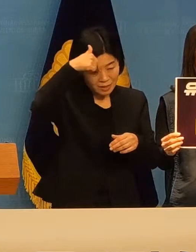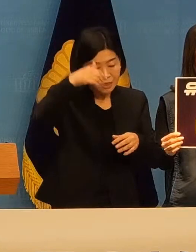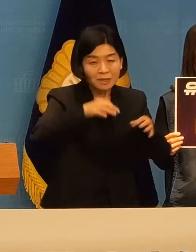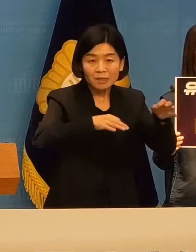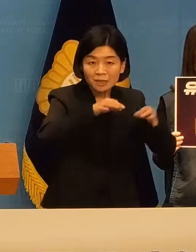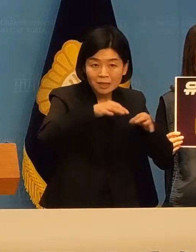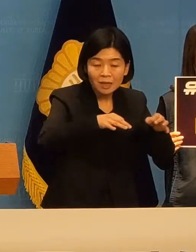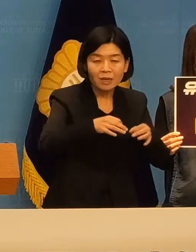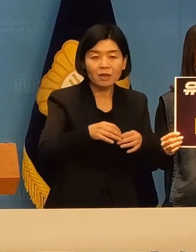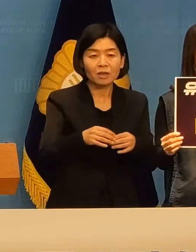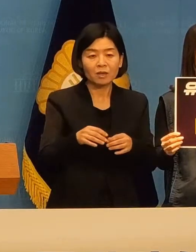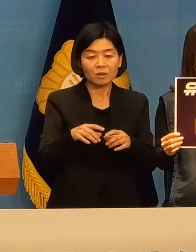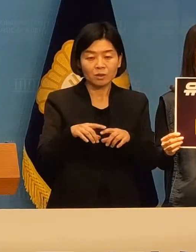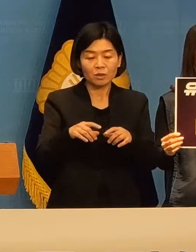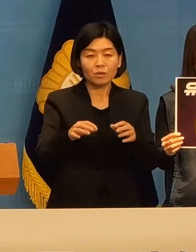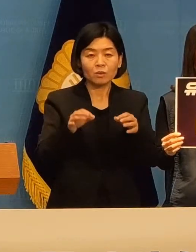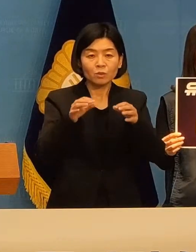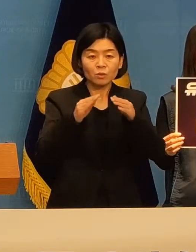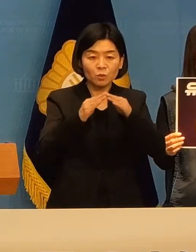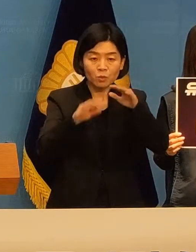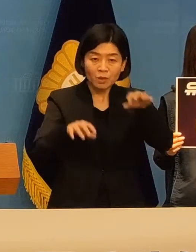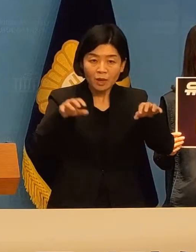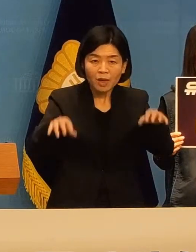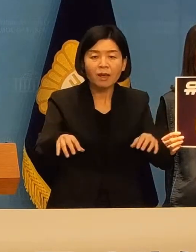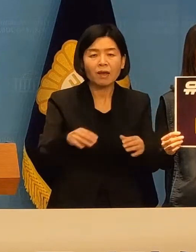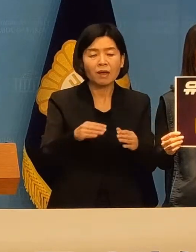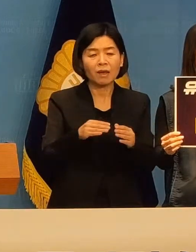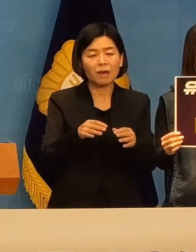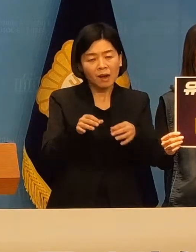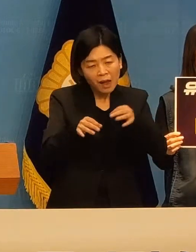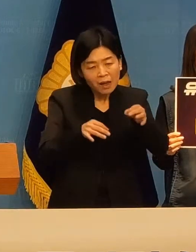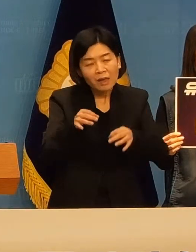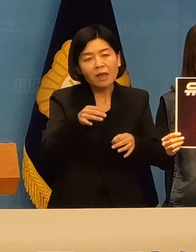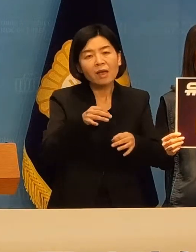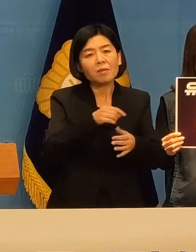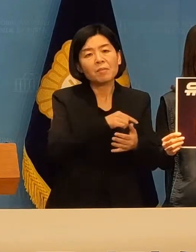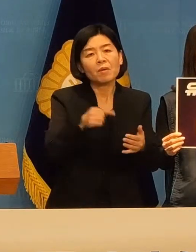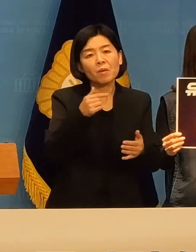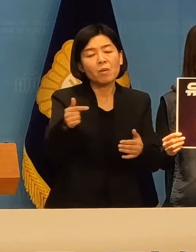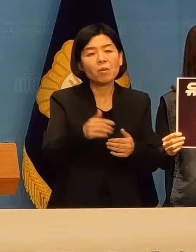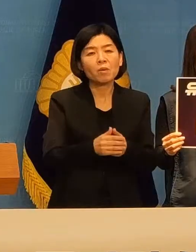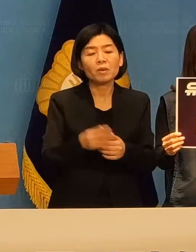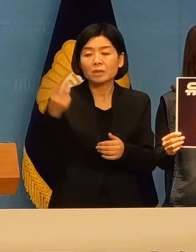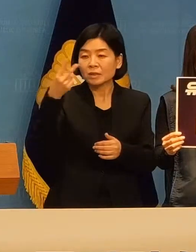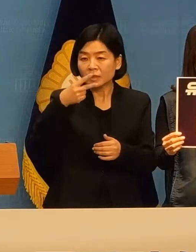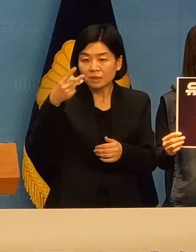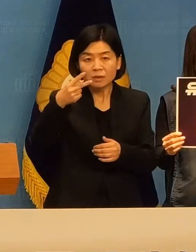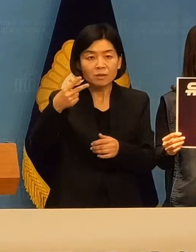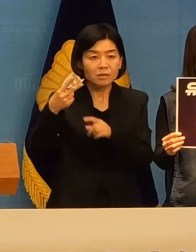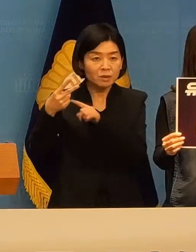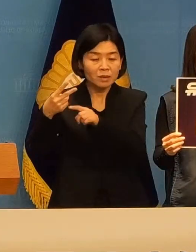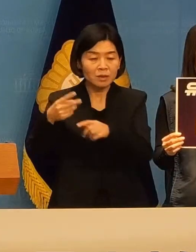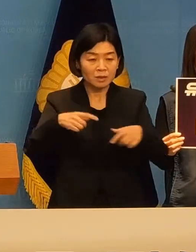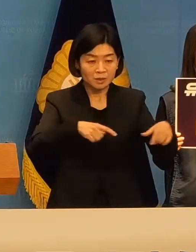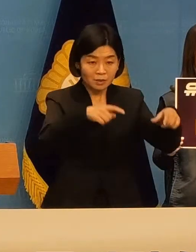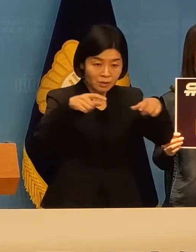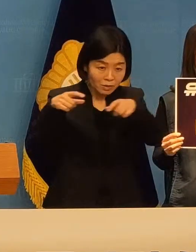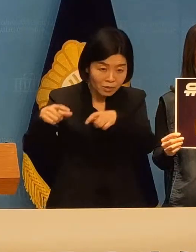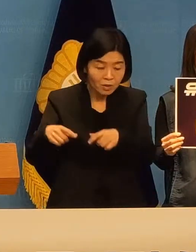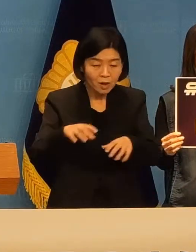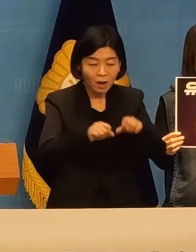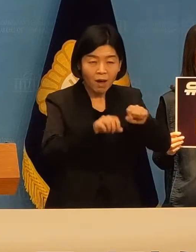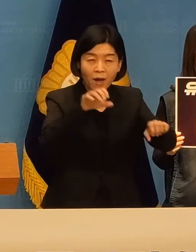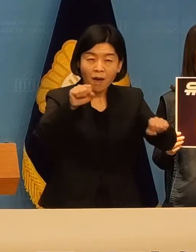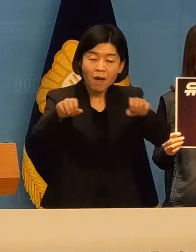동네 중소유통가게들의 큰 타격을 입혔다. 2000년대 우후죽순으로 생기며 지역 상권을 모조리